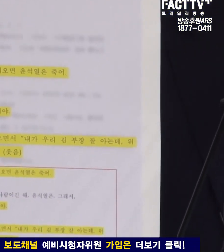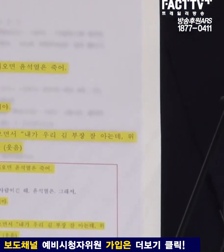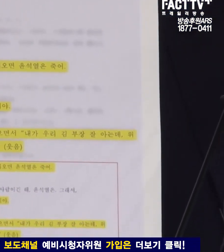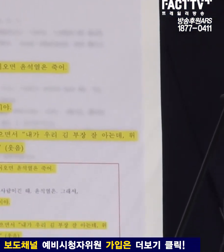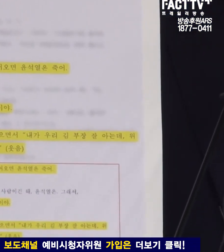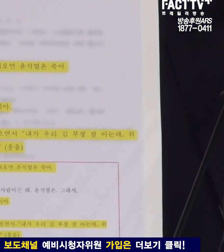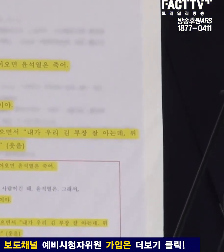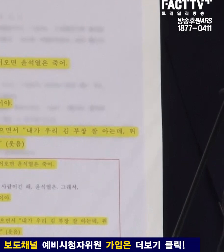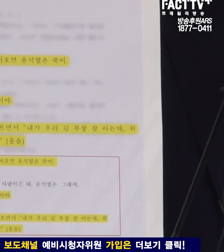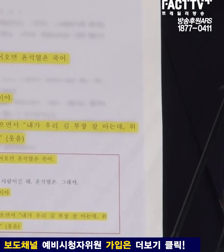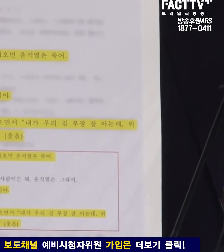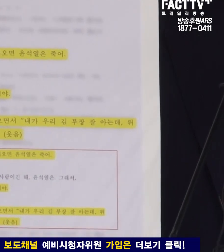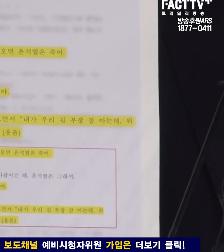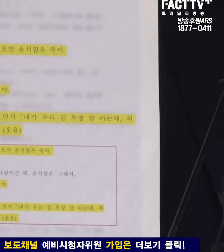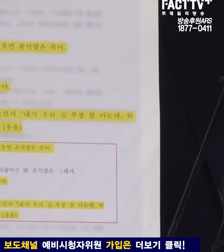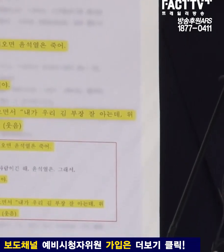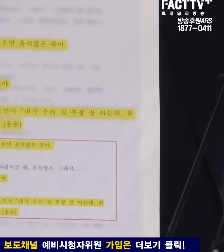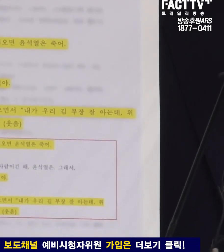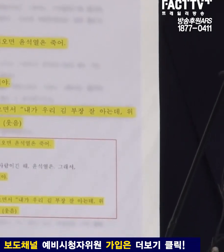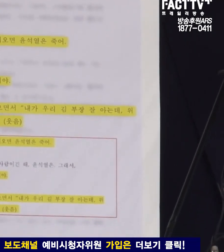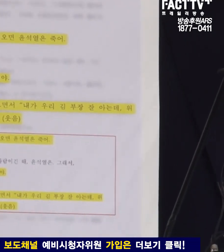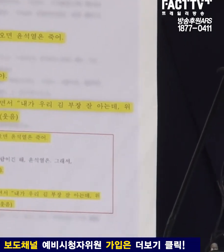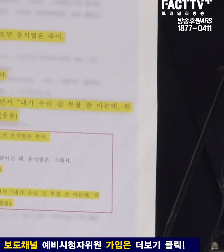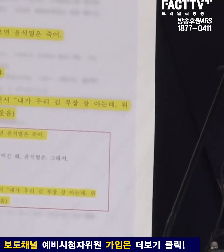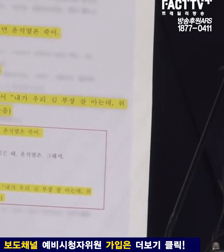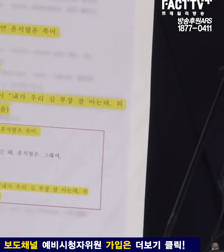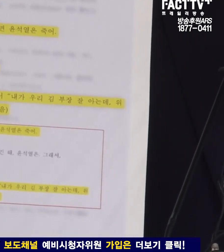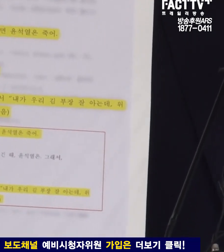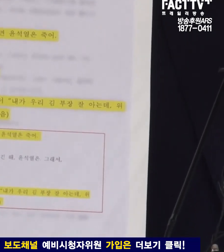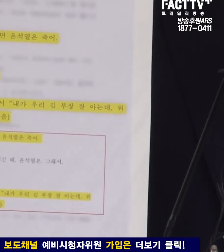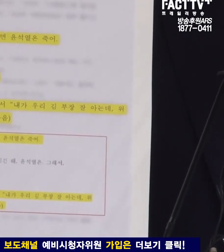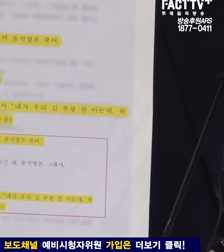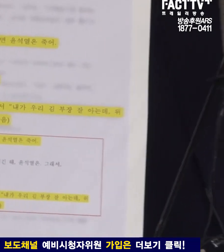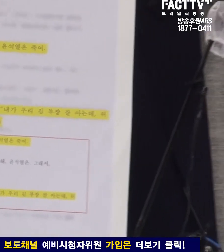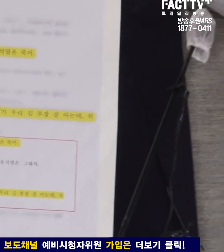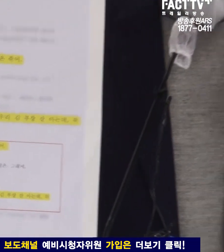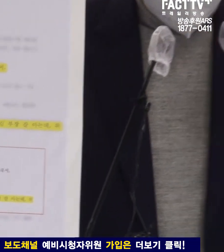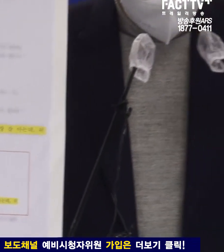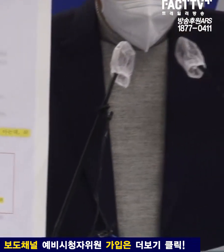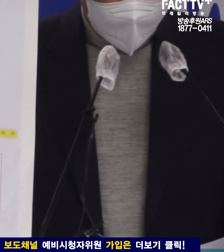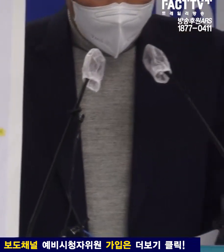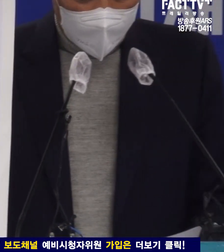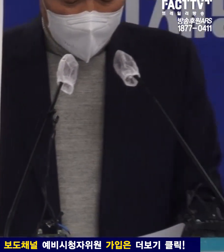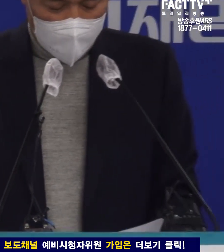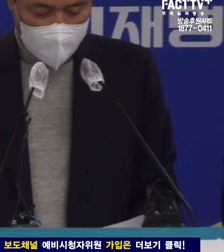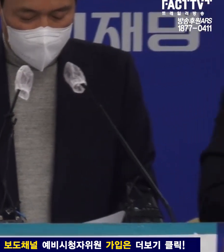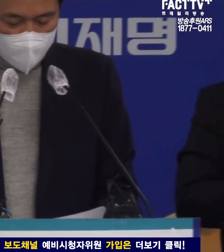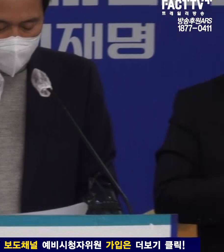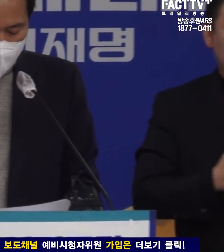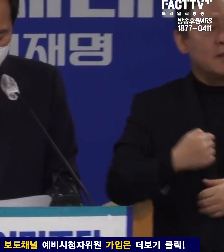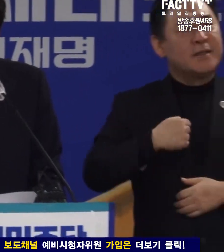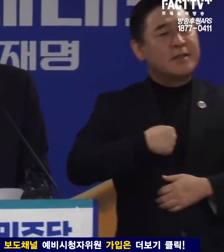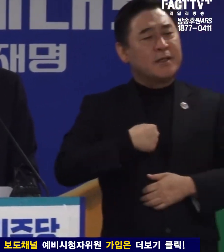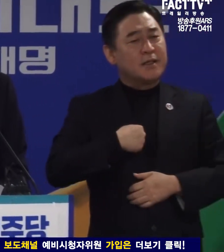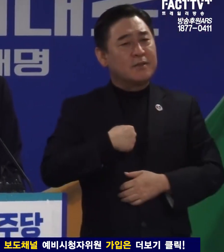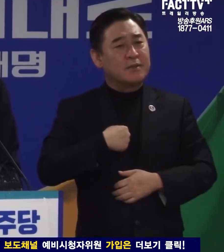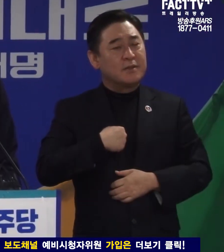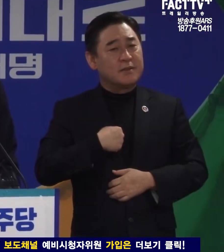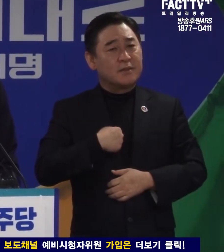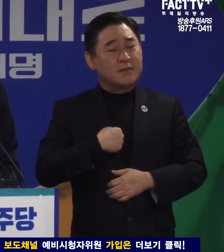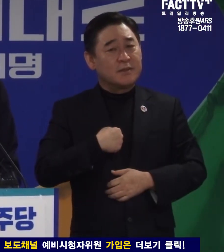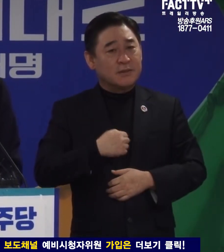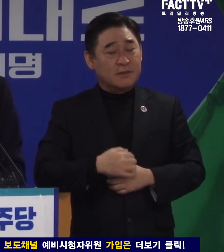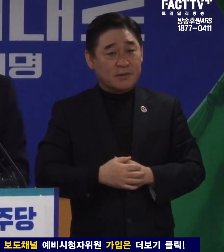분이야. 대화자, 그렇죠. 김만배가 이렇게 갑니다. 나한테도 꼭